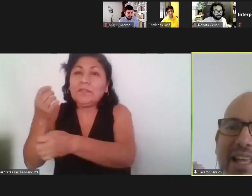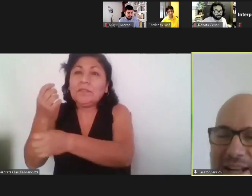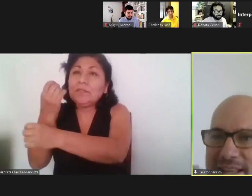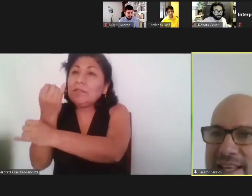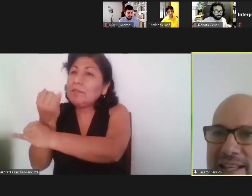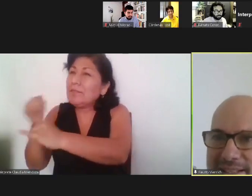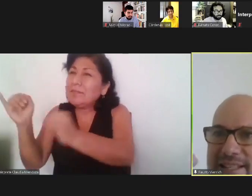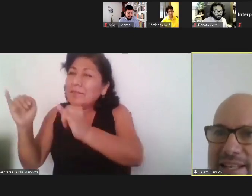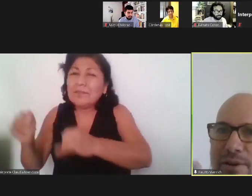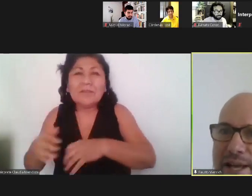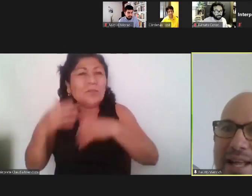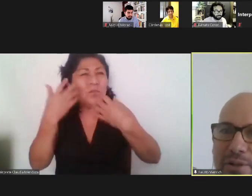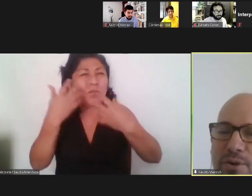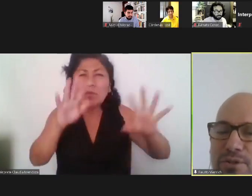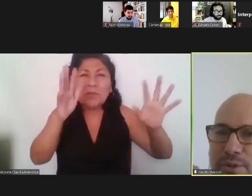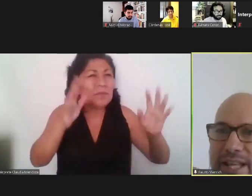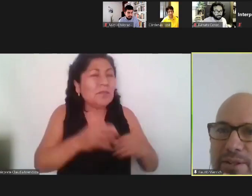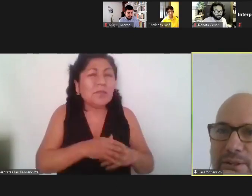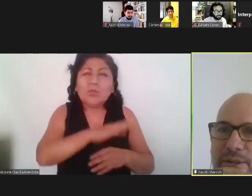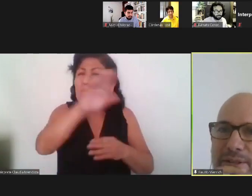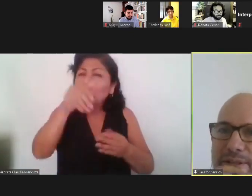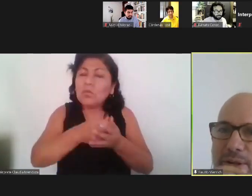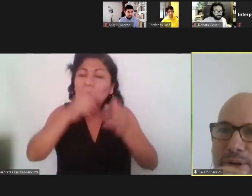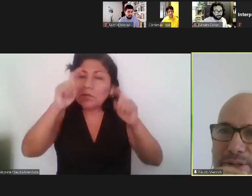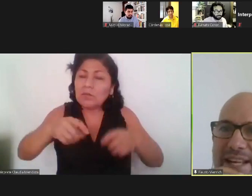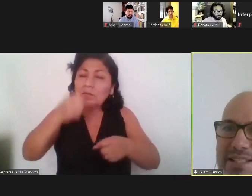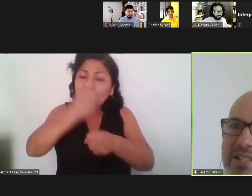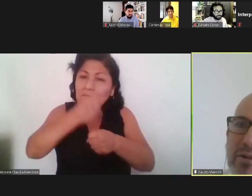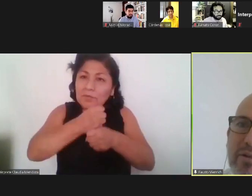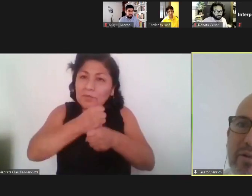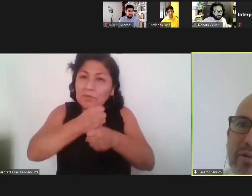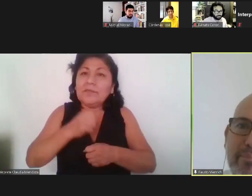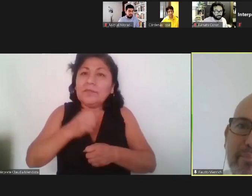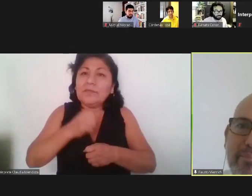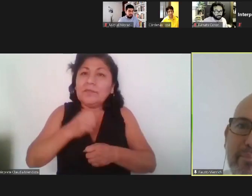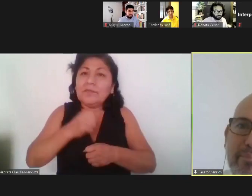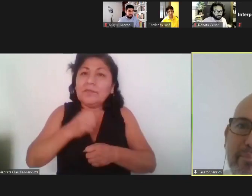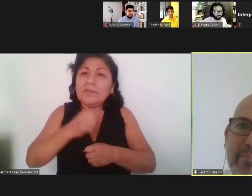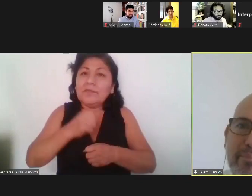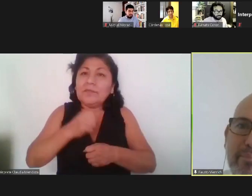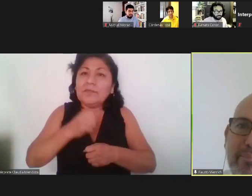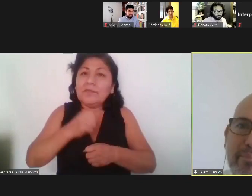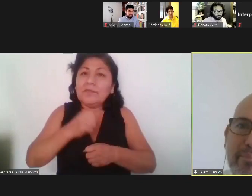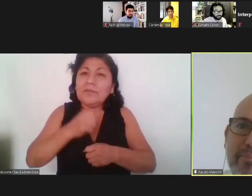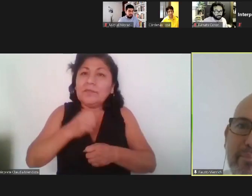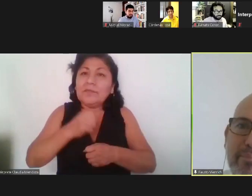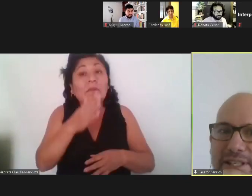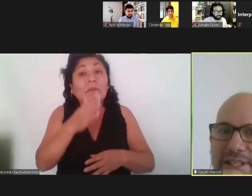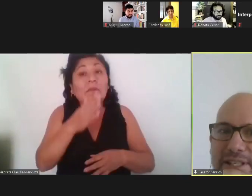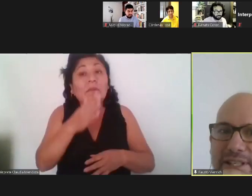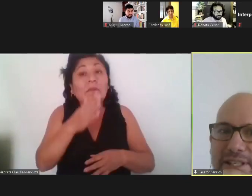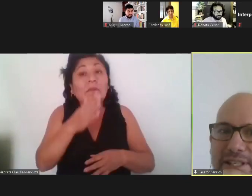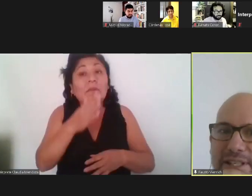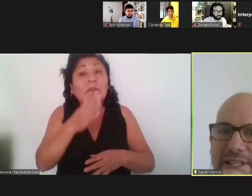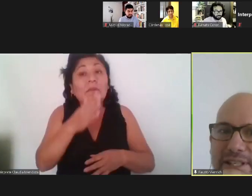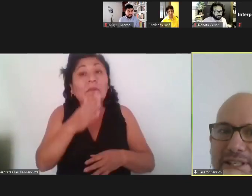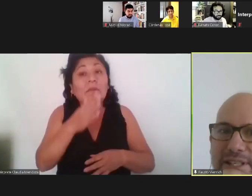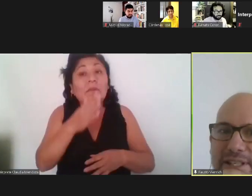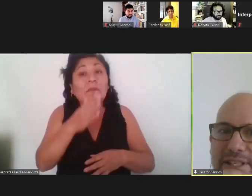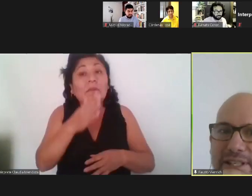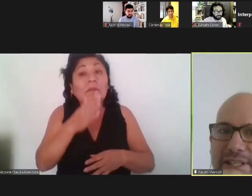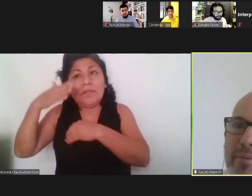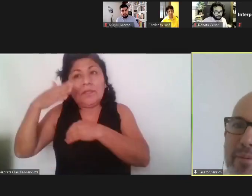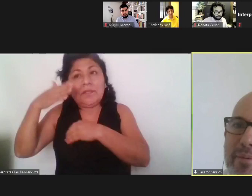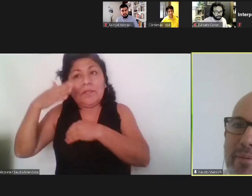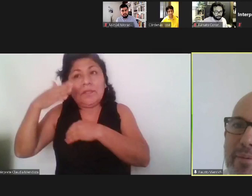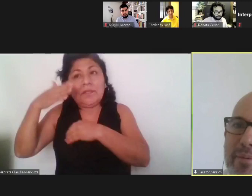mantener, hay que seguirlo labrando, construyendo, ¿no? Como lo están haciendo países muy cercanos que ya de alguna manera lo tienen en sus legislaciones,